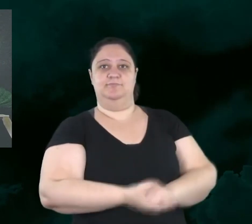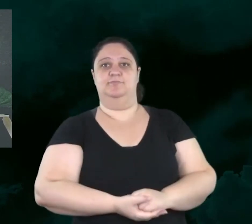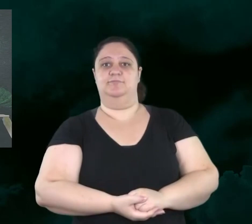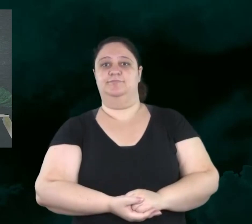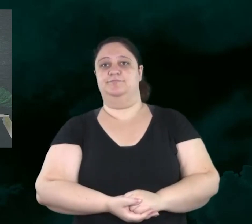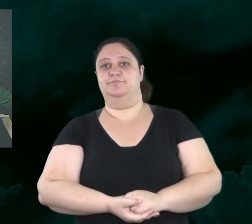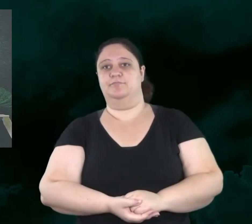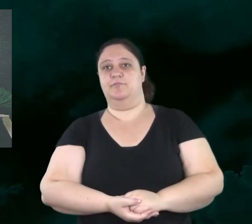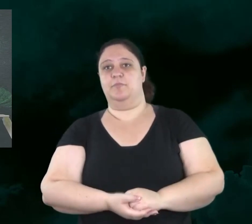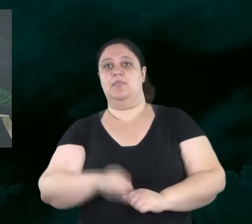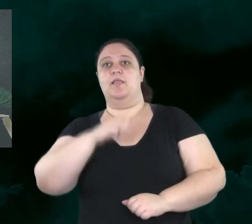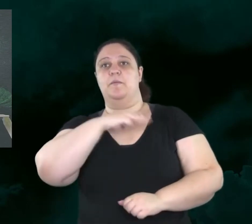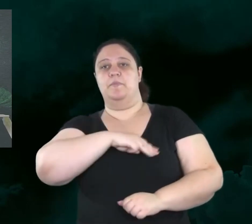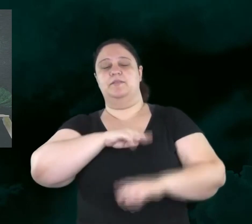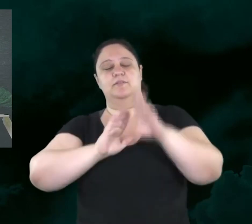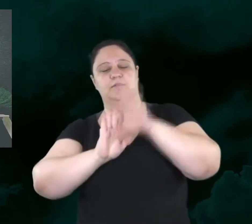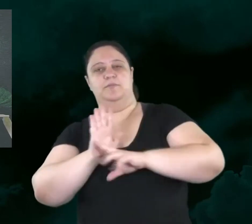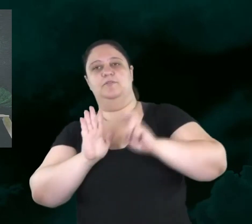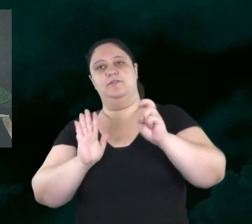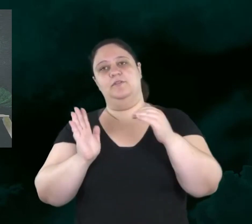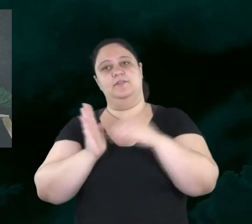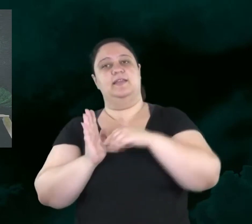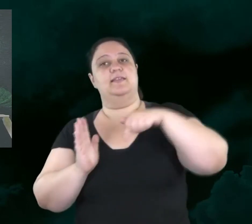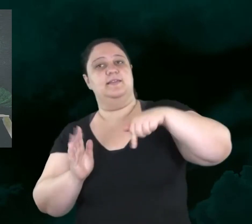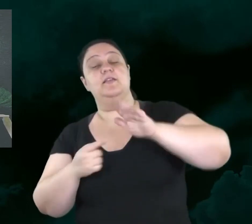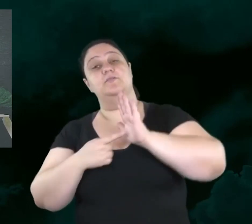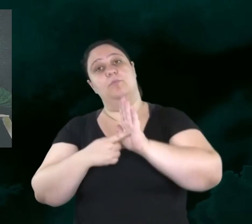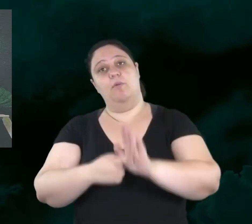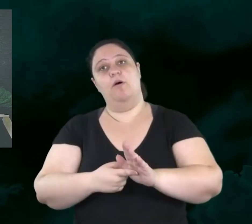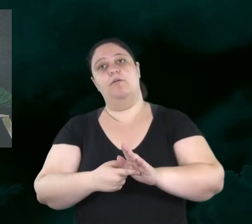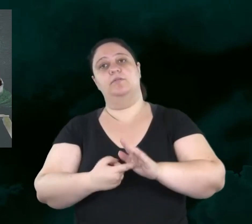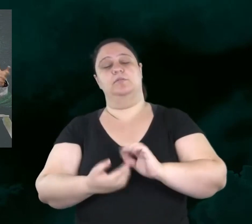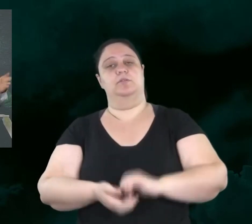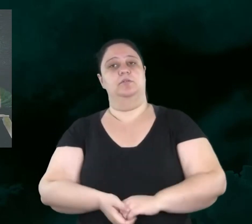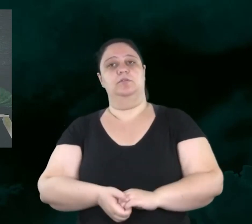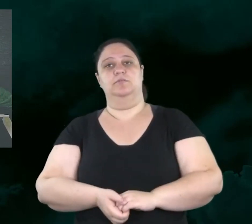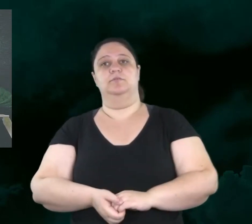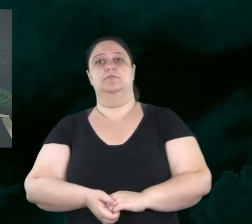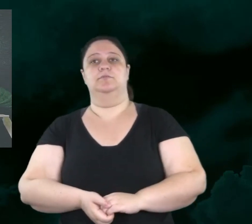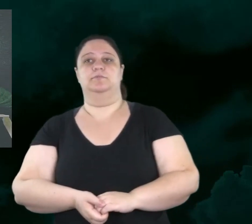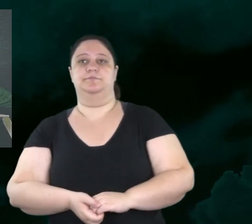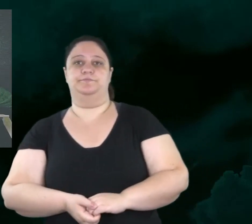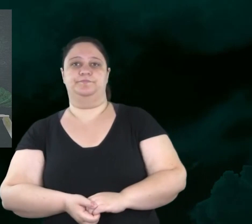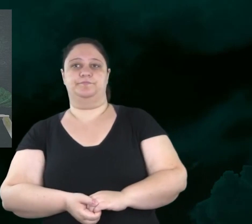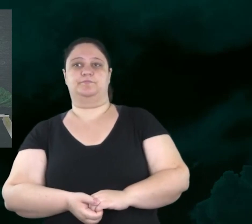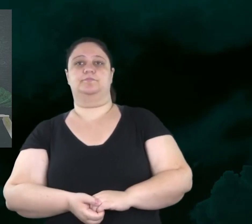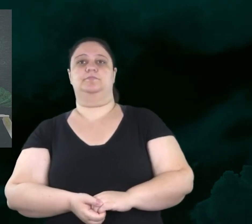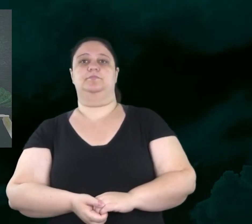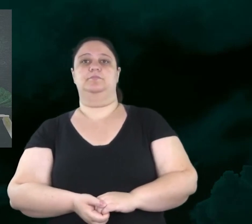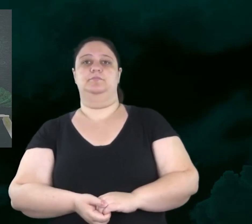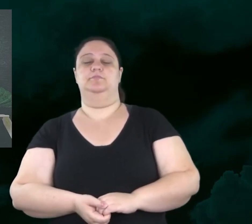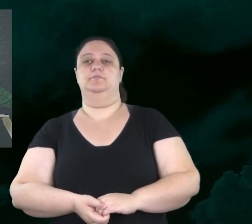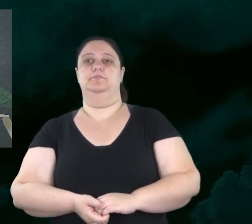Mateus 5, 6 e 7 ali fala, né, da constituição do